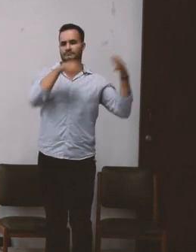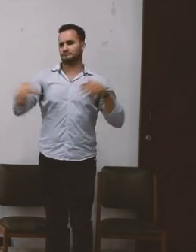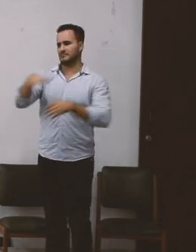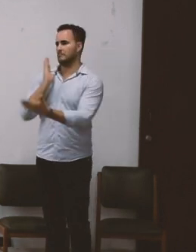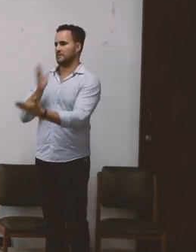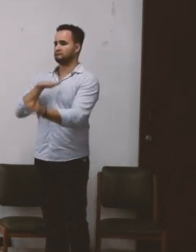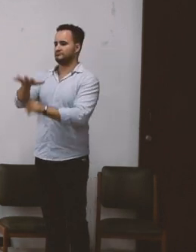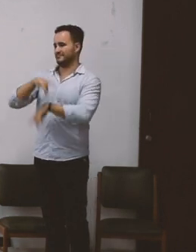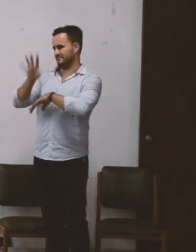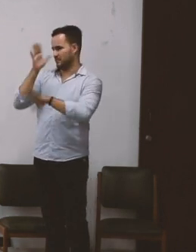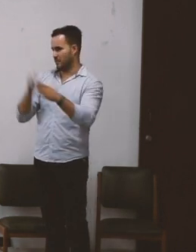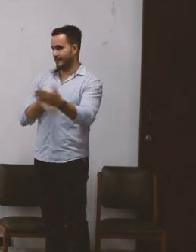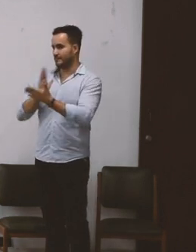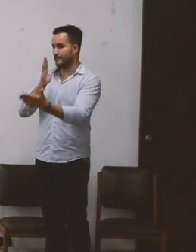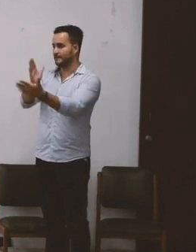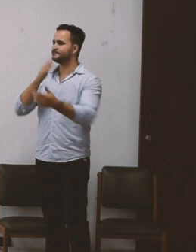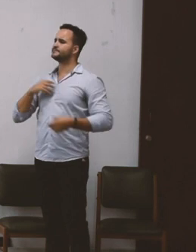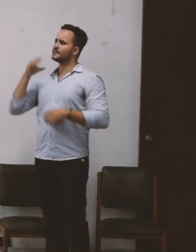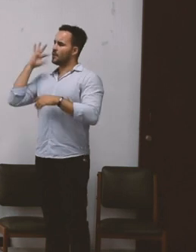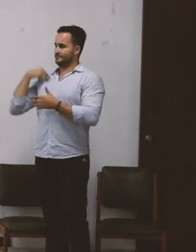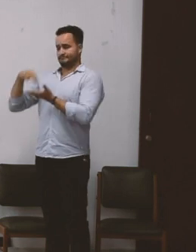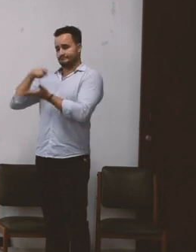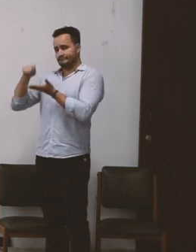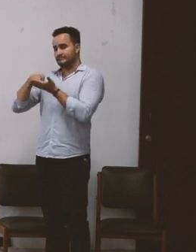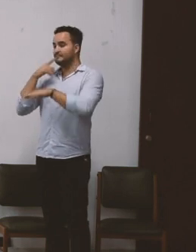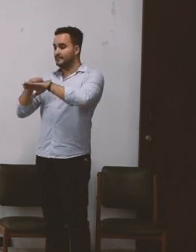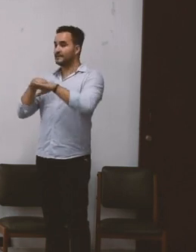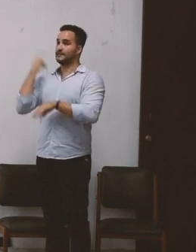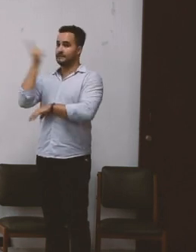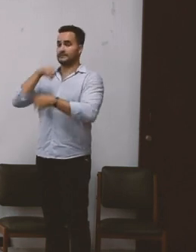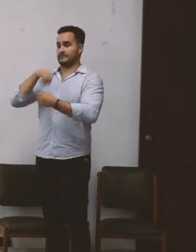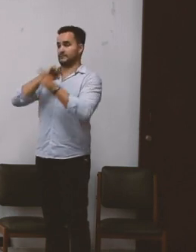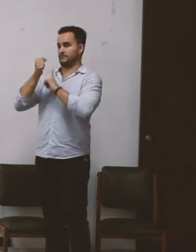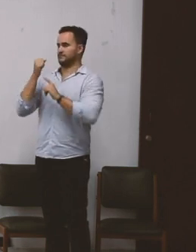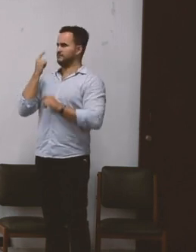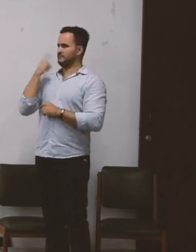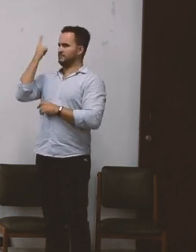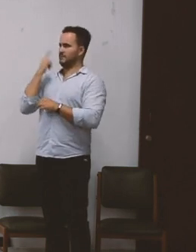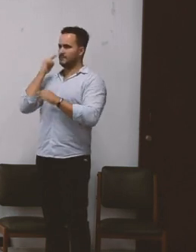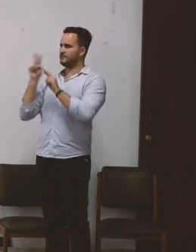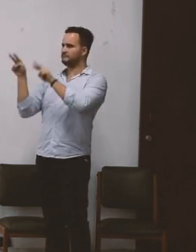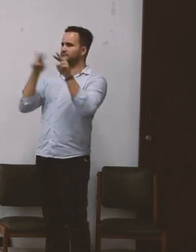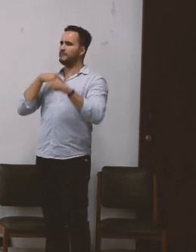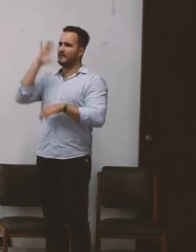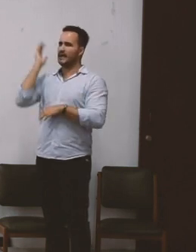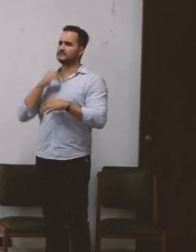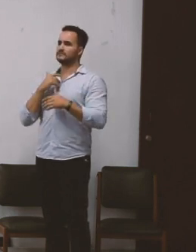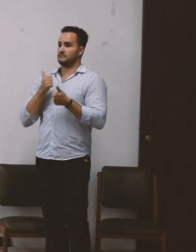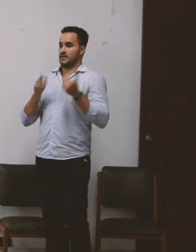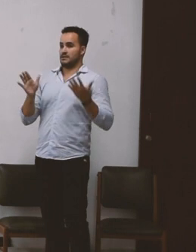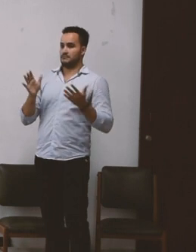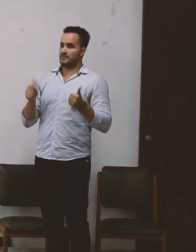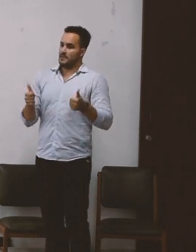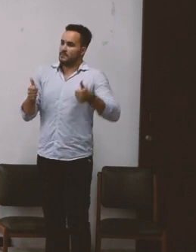Butler expone que nos hallamos en una situación biopolítica en la que diversos sectores de la población son cada vez más propensos a lo que se